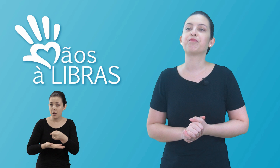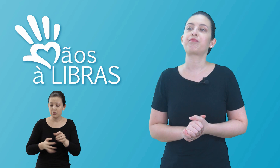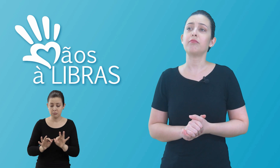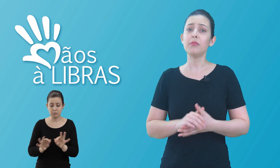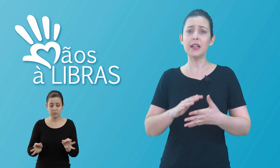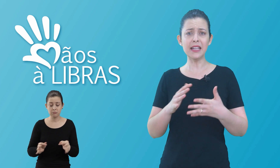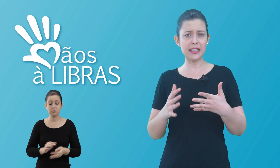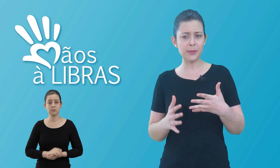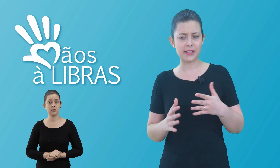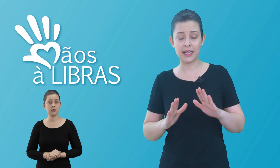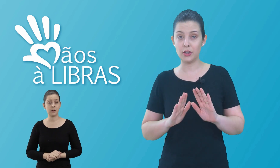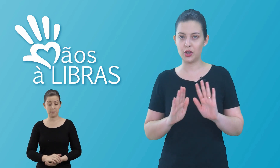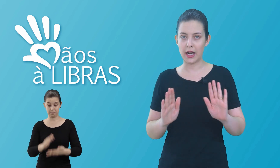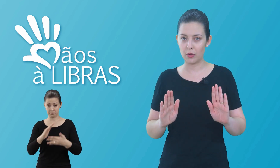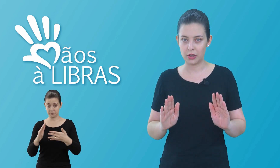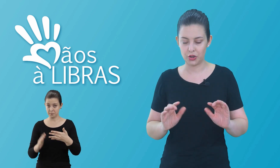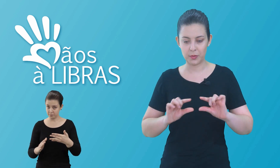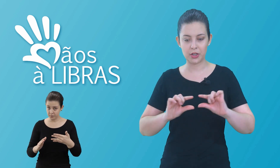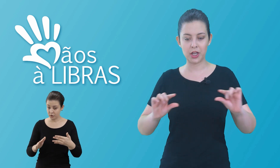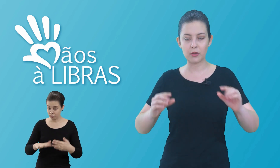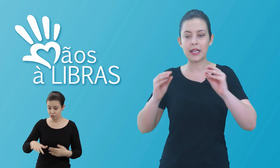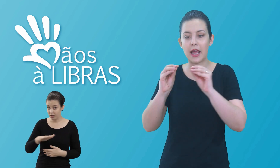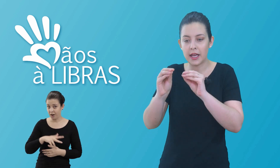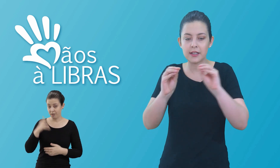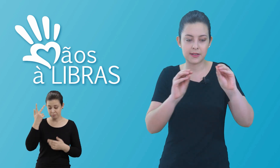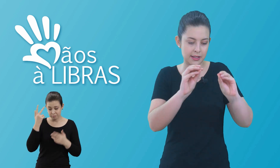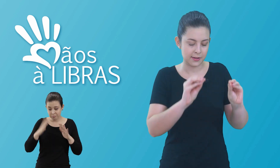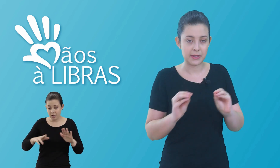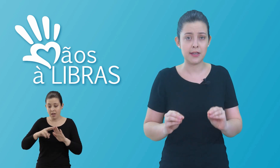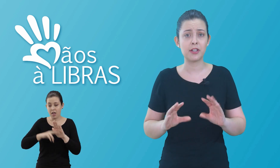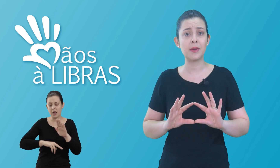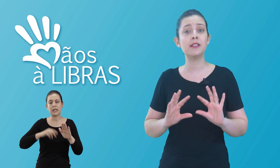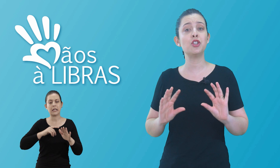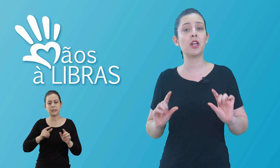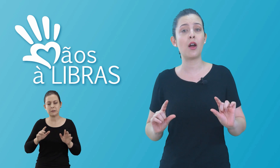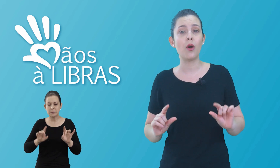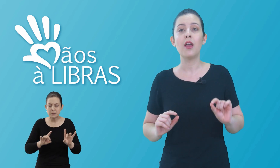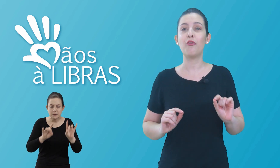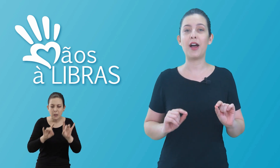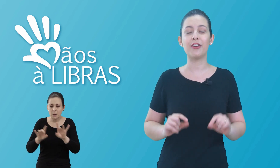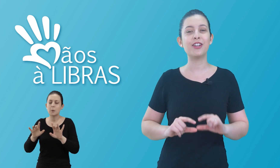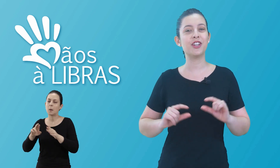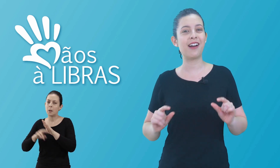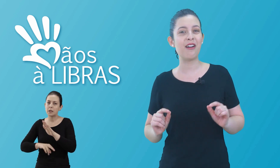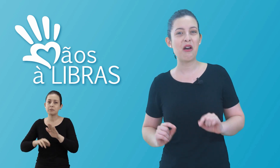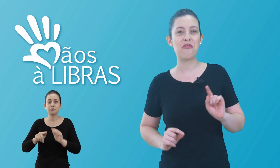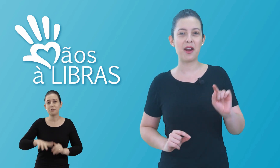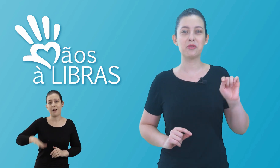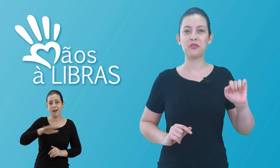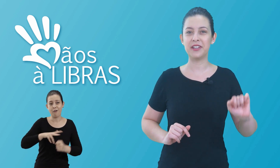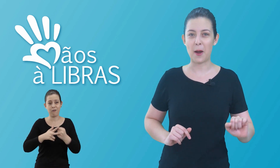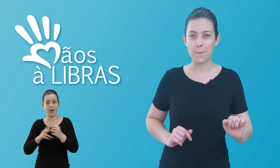simples. Na Libras, em geral, tá, gente? De maneira geral, tem regras ali específicas, mas em geral, eu falo, em